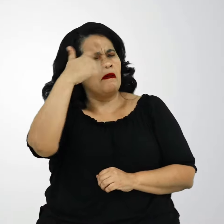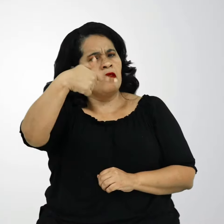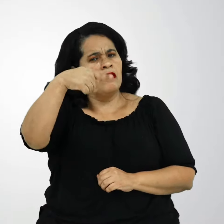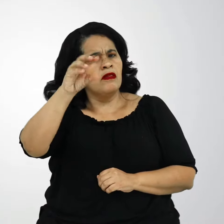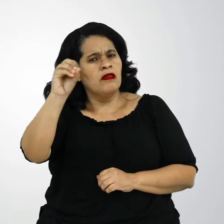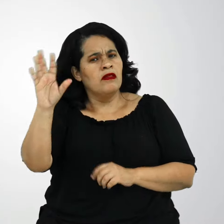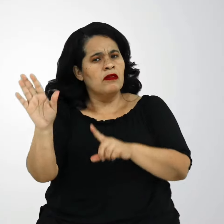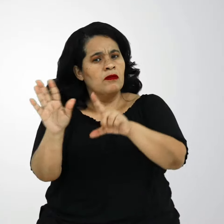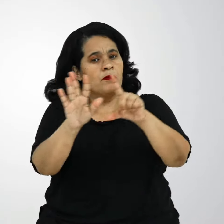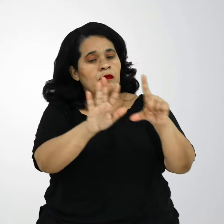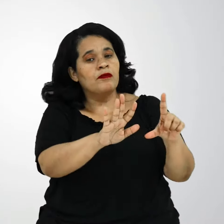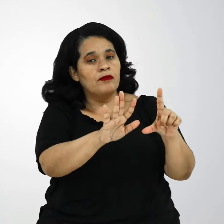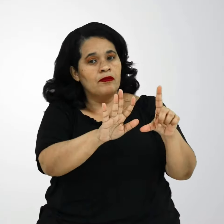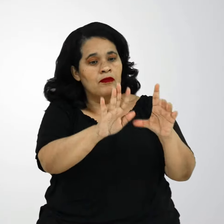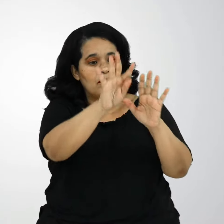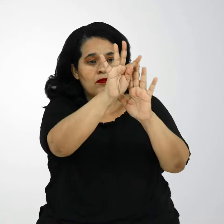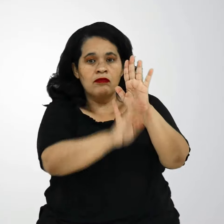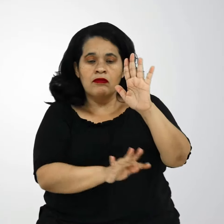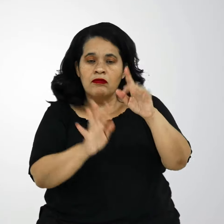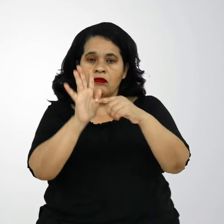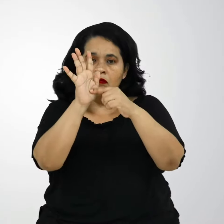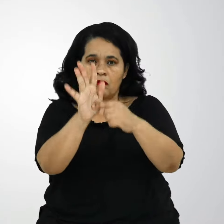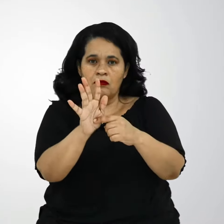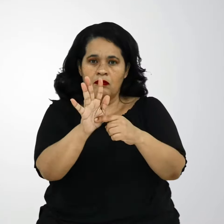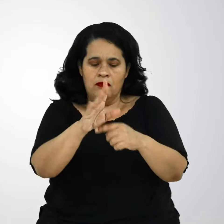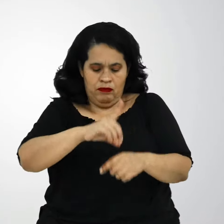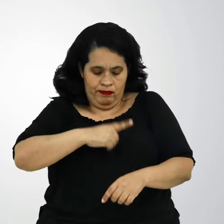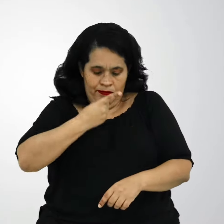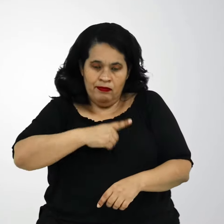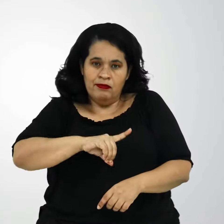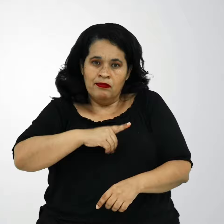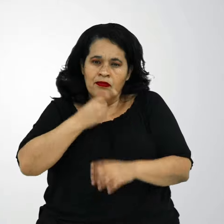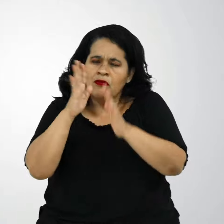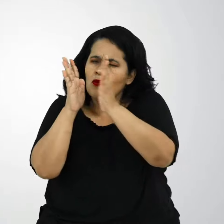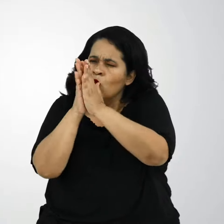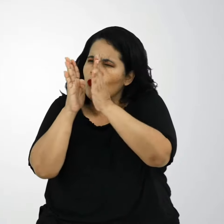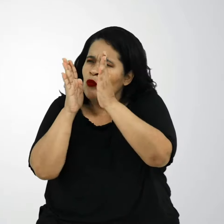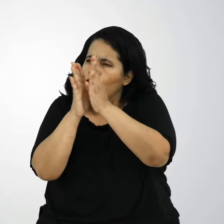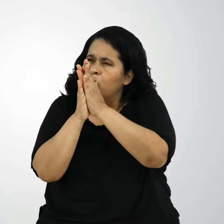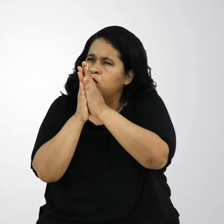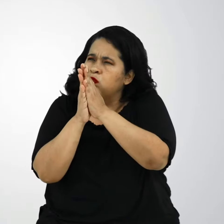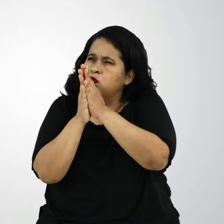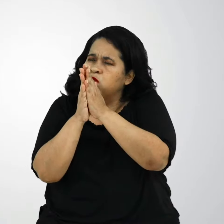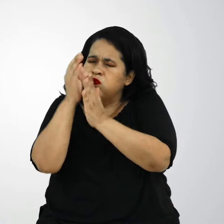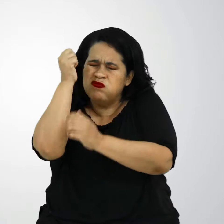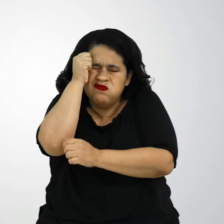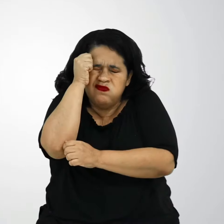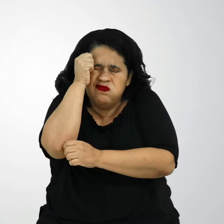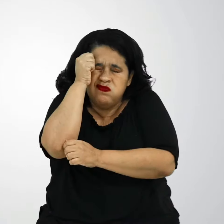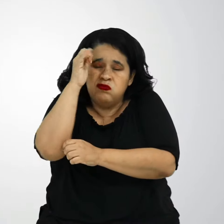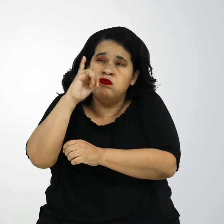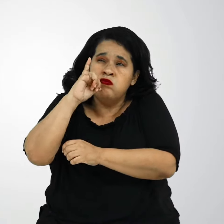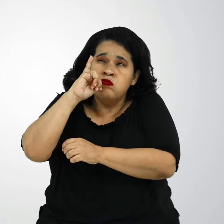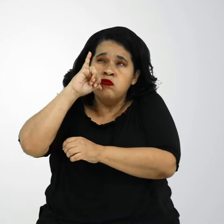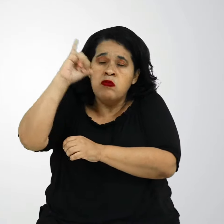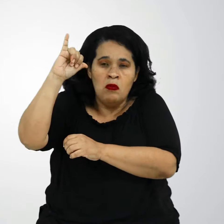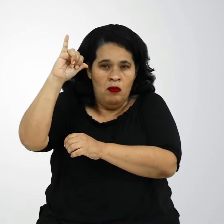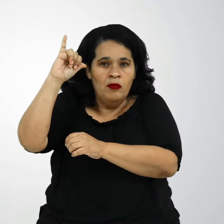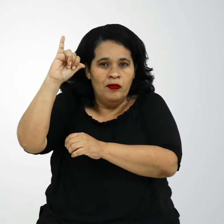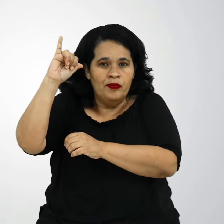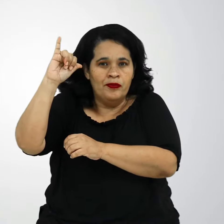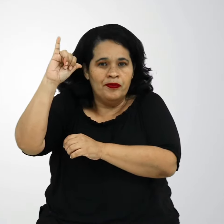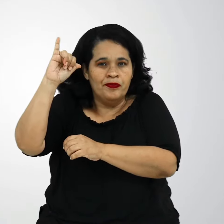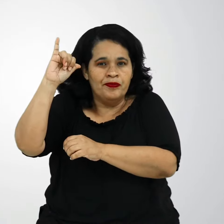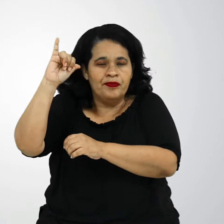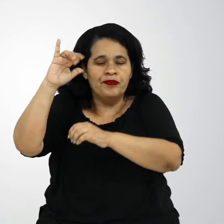Daniel, ele está orando, ele está confessando o pecado, e aí, enquanto ele está falando, Gabriel, o homem que eu havia visto